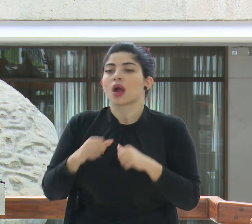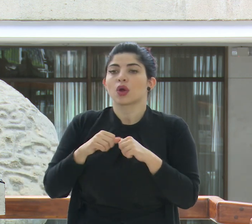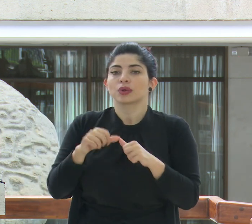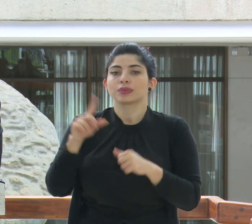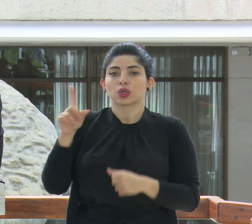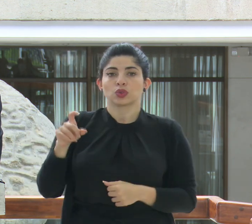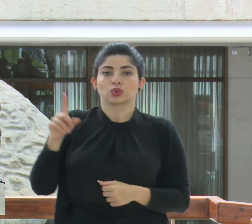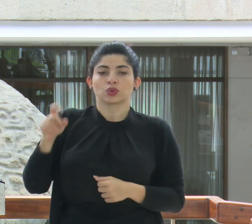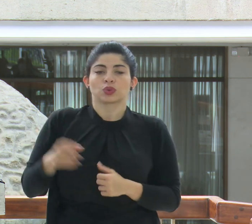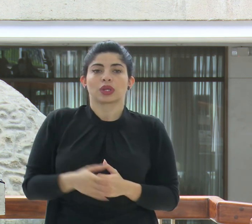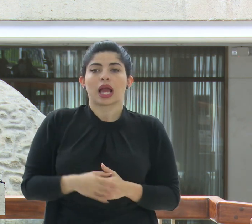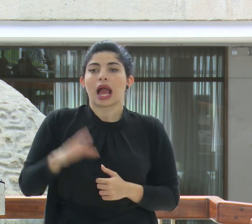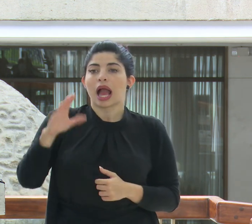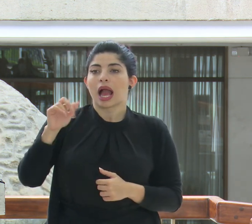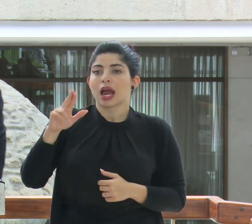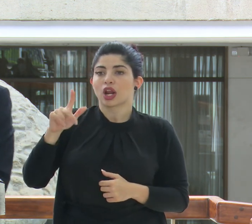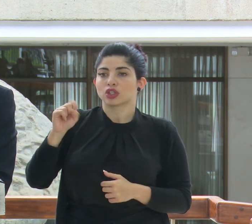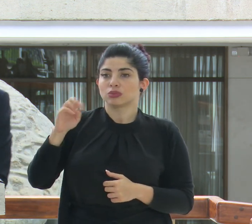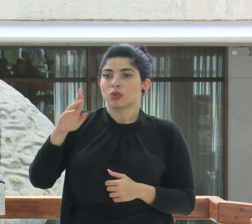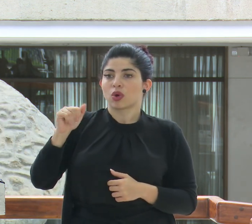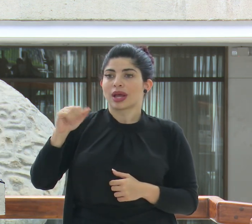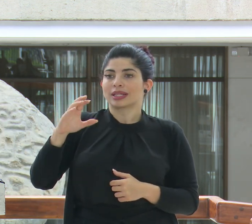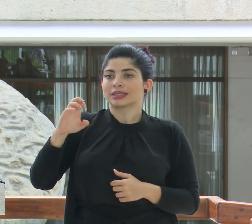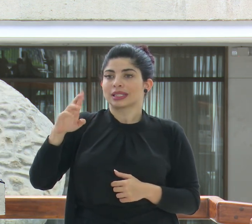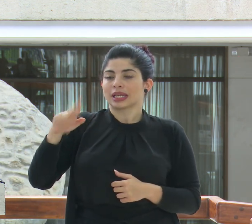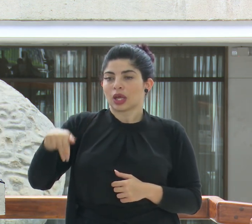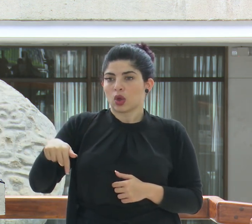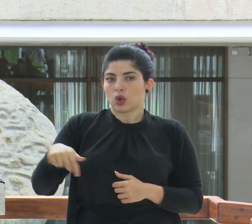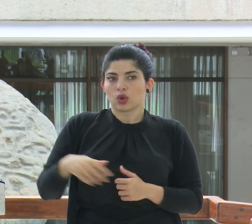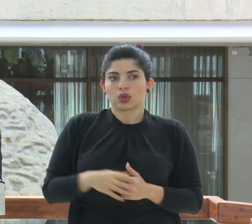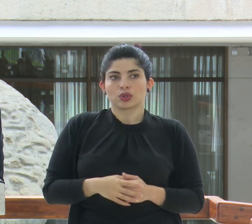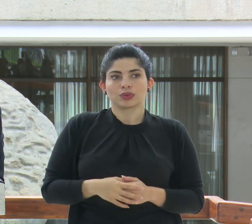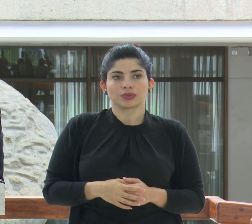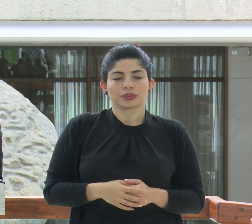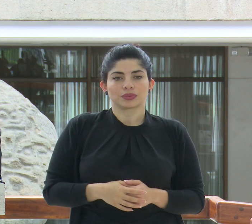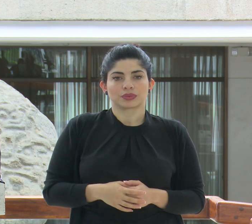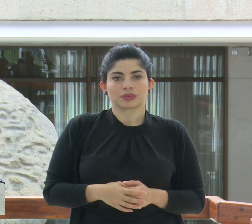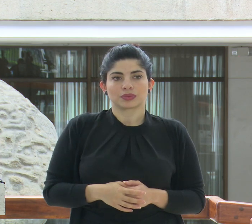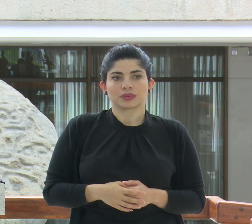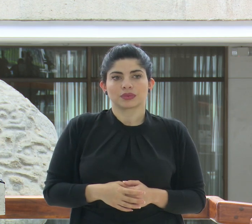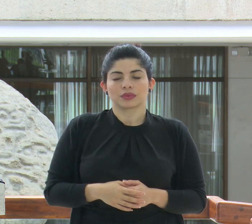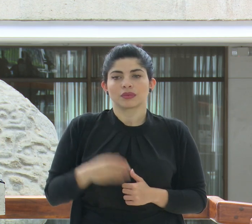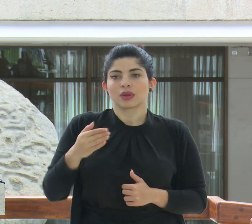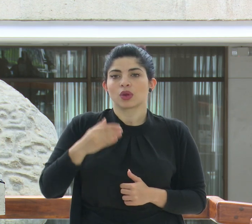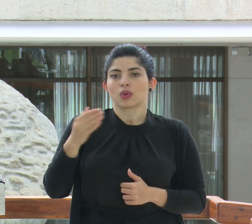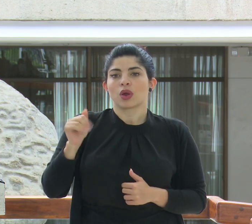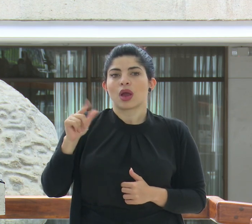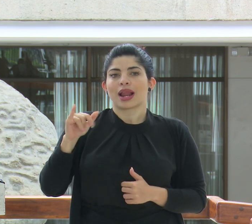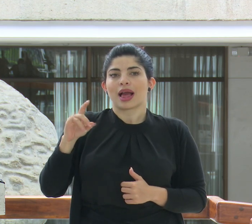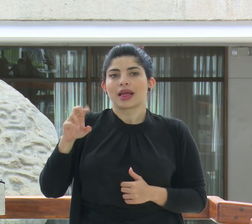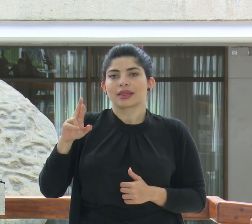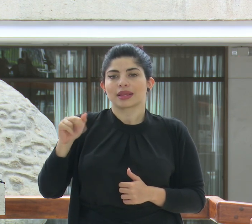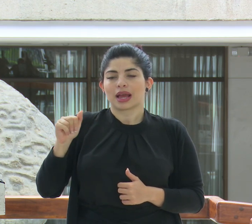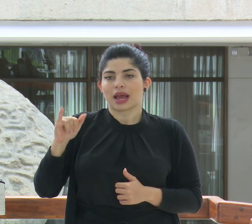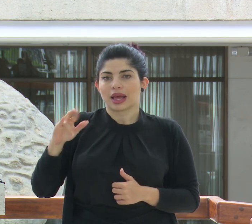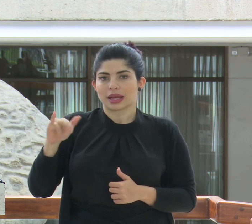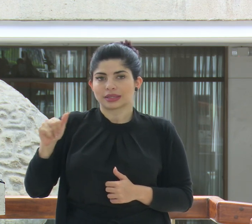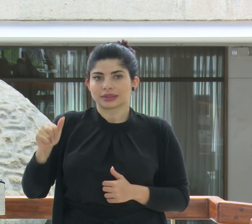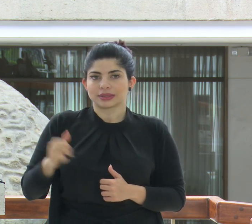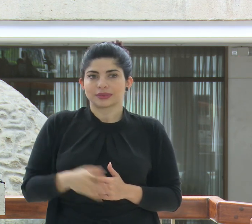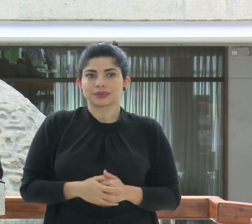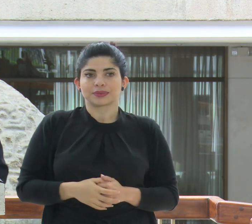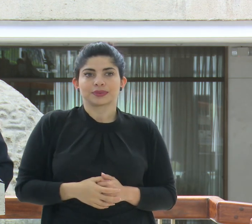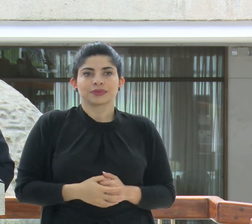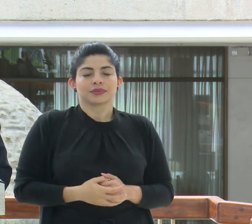Continuamos con las consultas. Carlos Mora Cerreo y Tomás Gómez del Observador, Alejandra Araya de Noticias Repreter, para concluir. Muchas gracias.